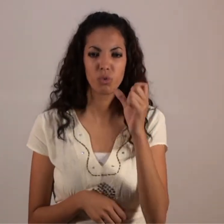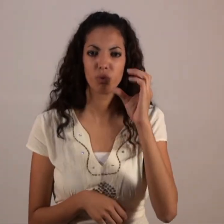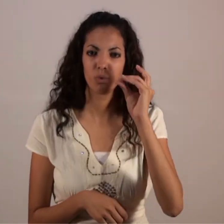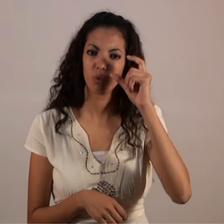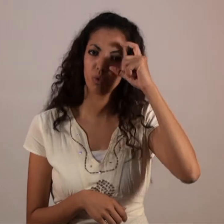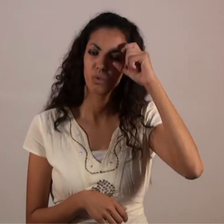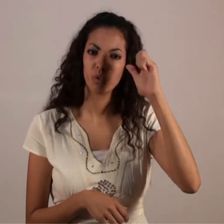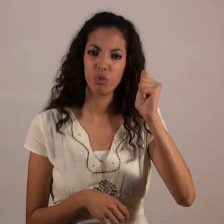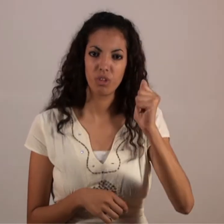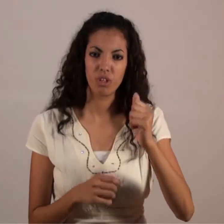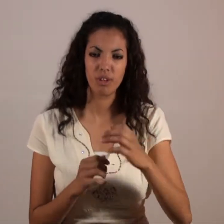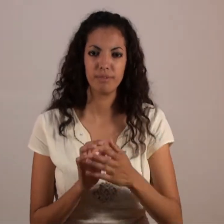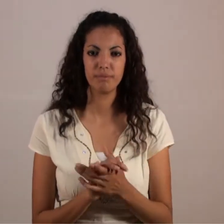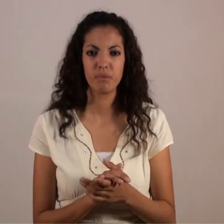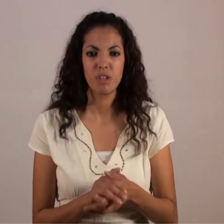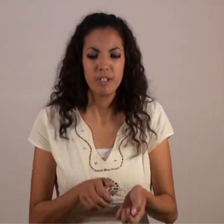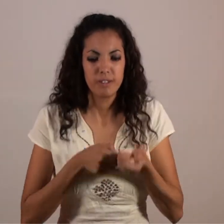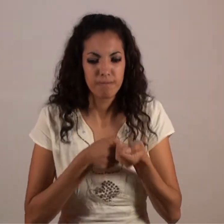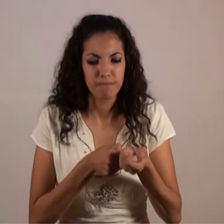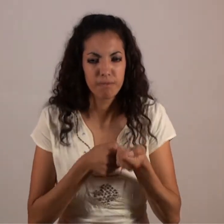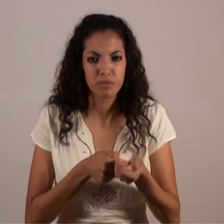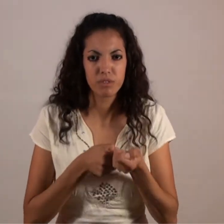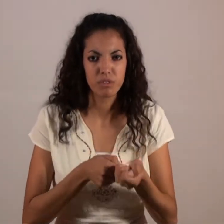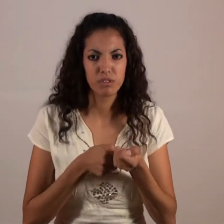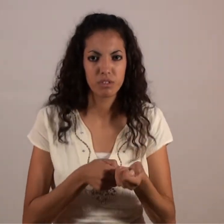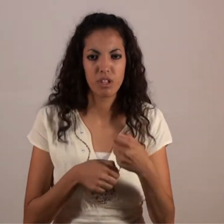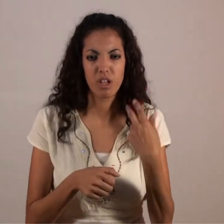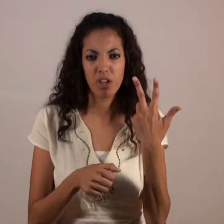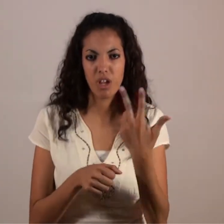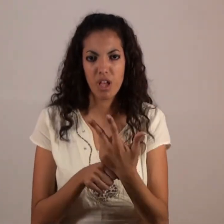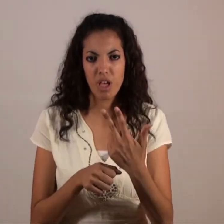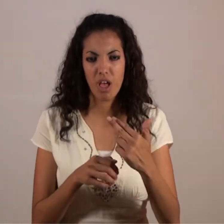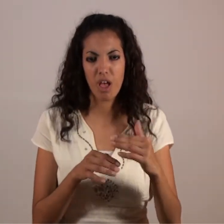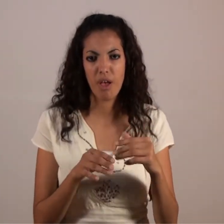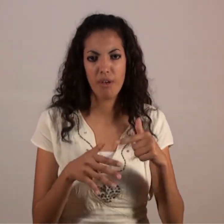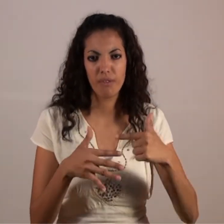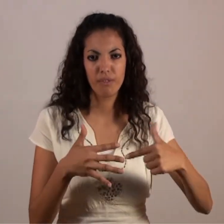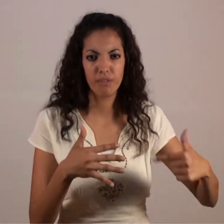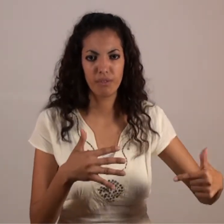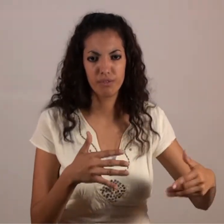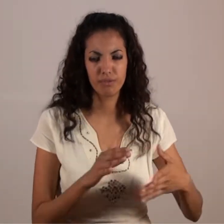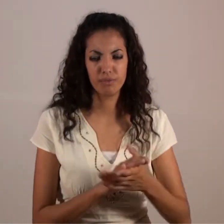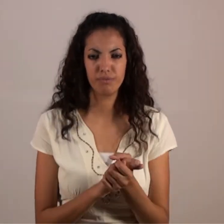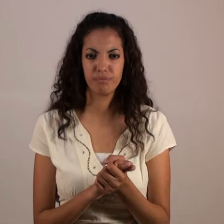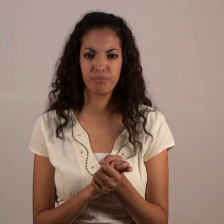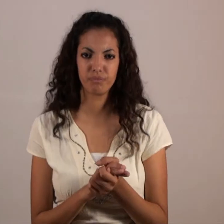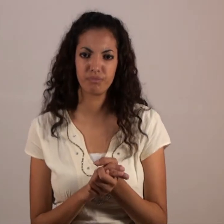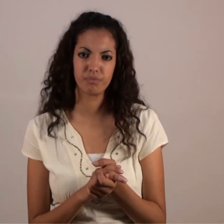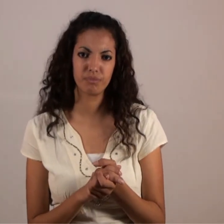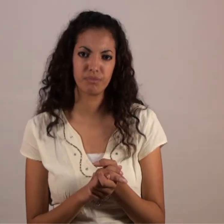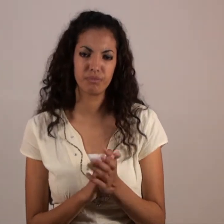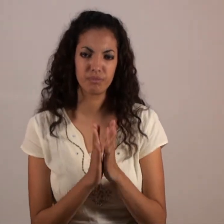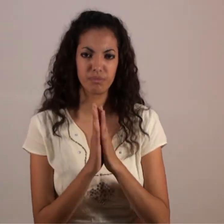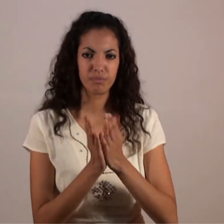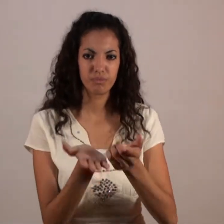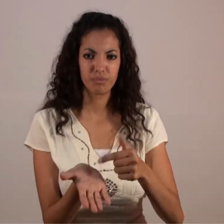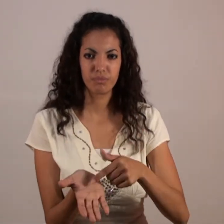dimensiones física, mental y espiritual, Mateos 4:1 al 11. Por